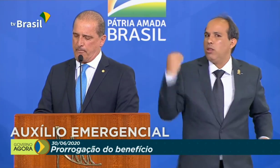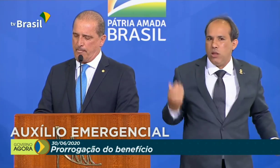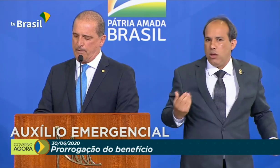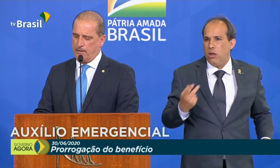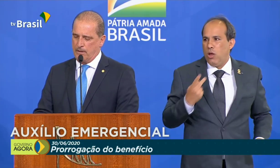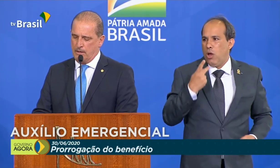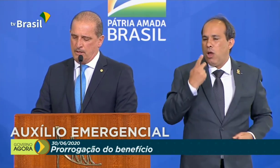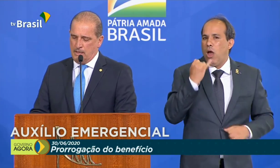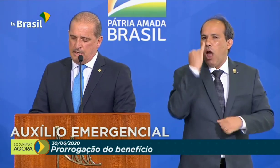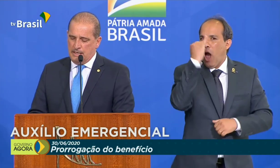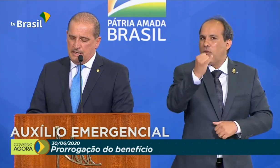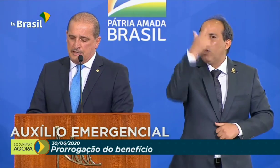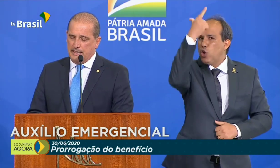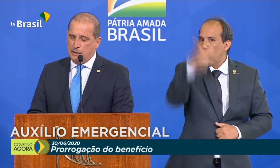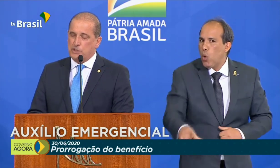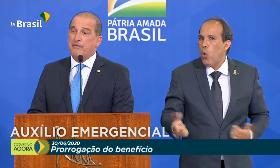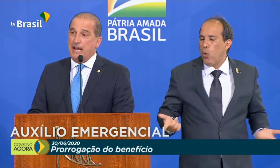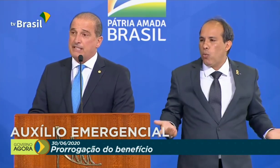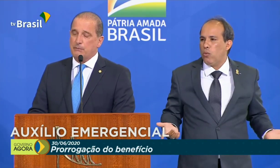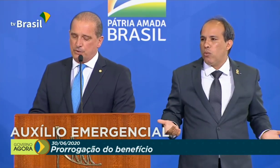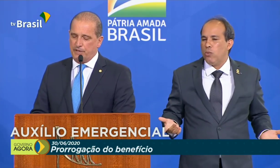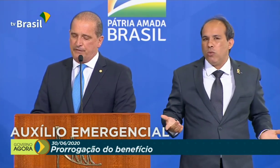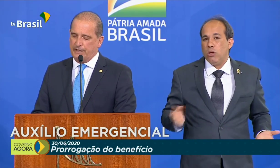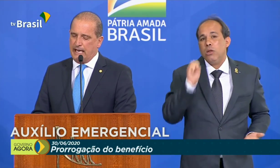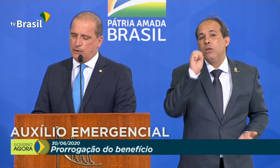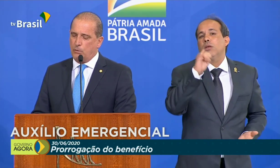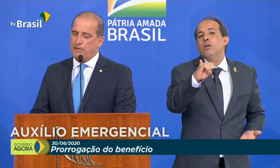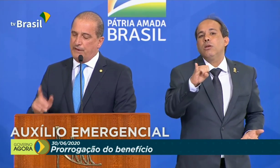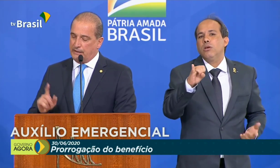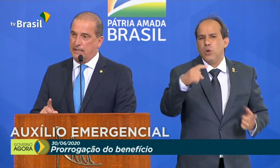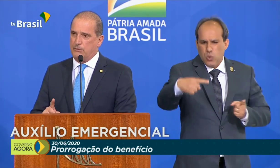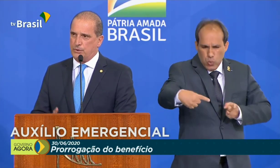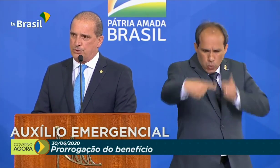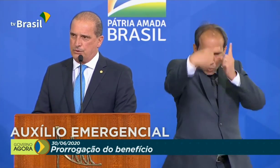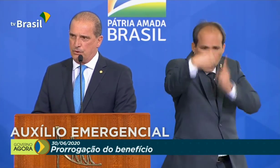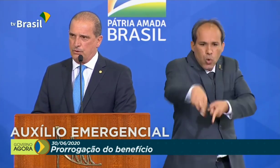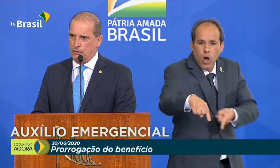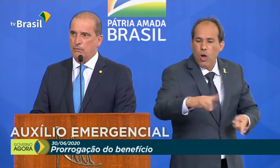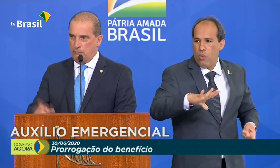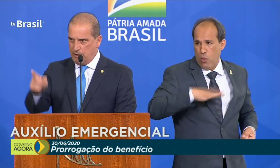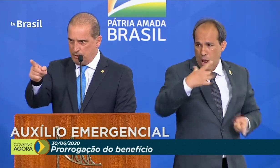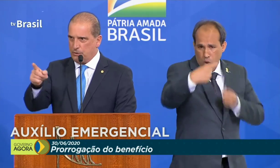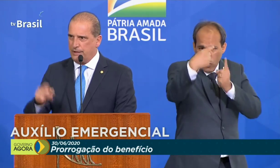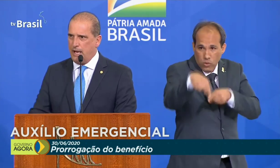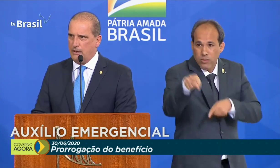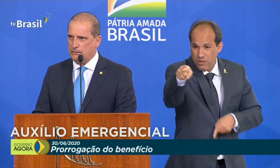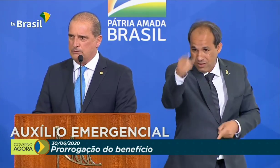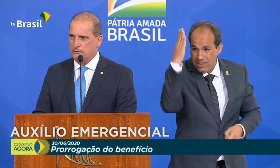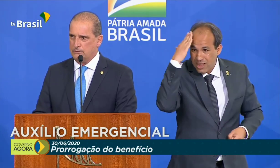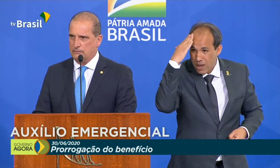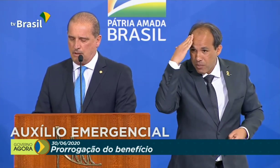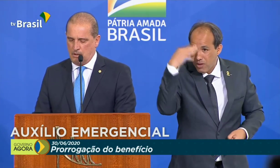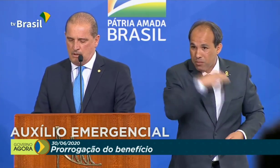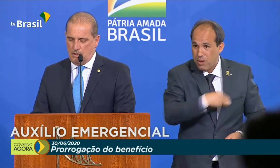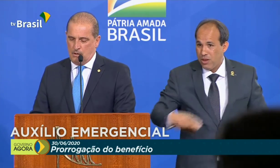repitam. Se não tivéssemos enfrentado como enfrentamos, ministro Terra,